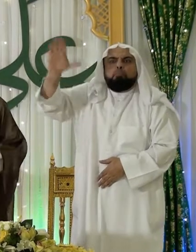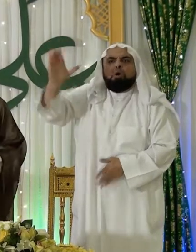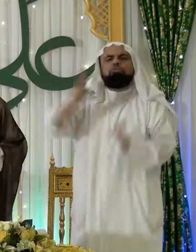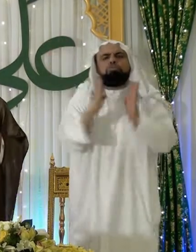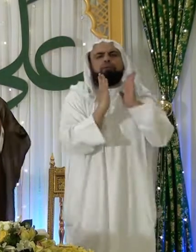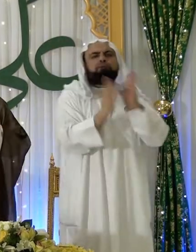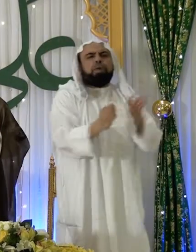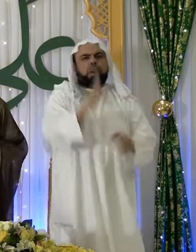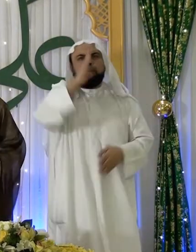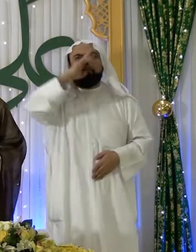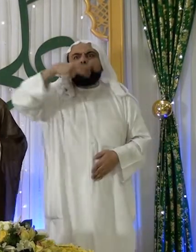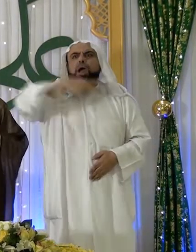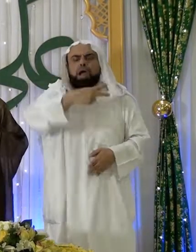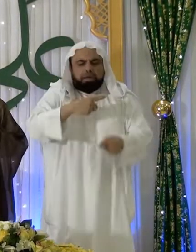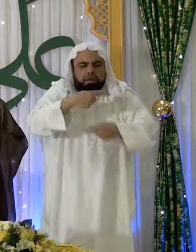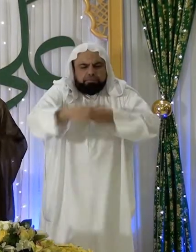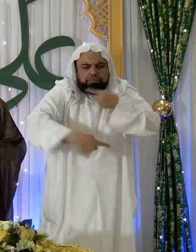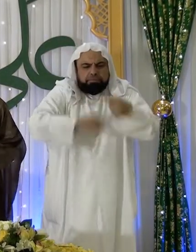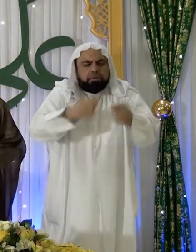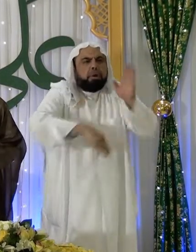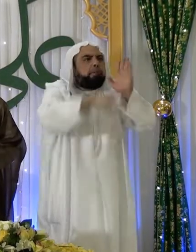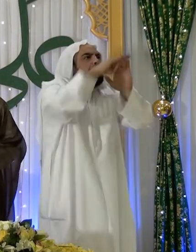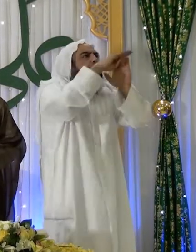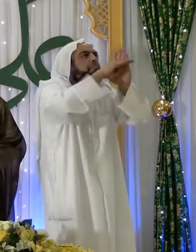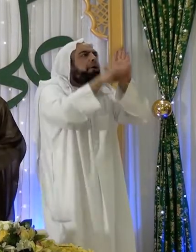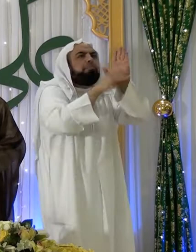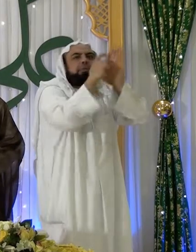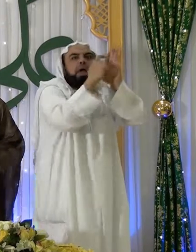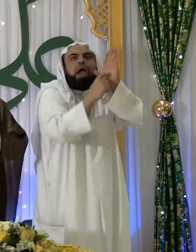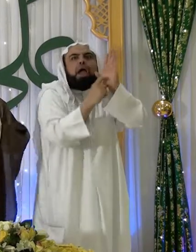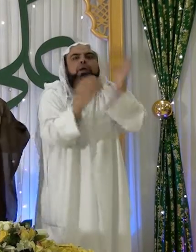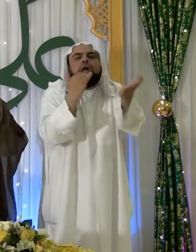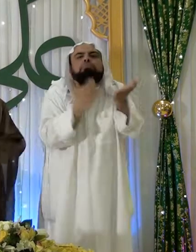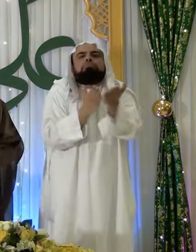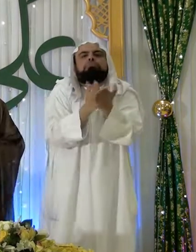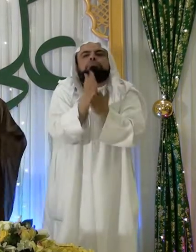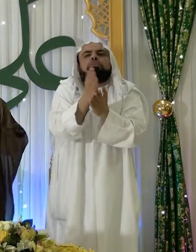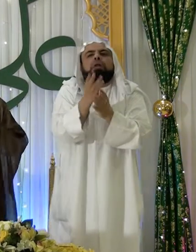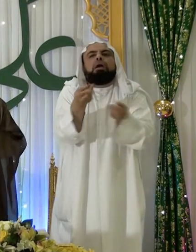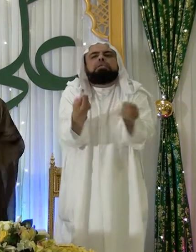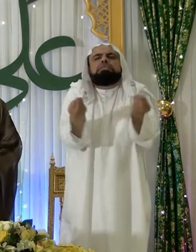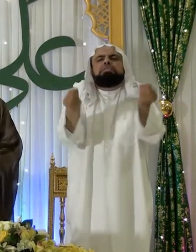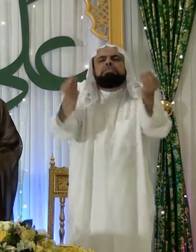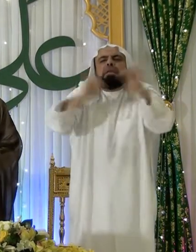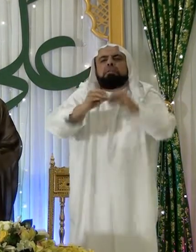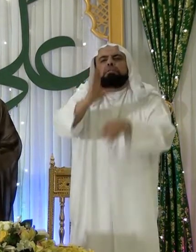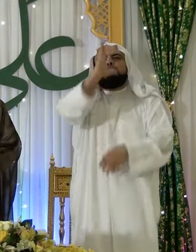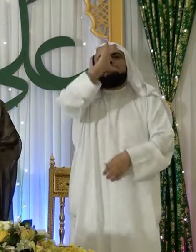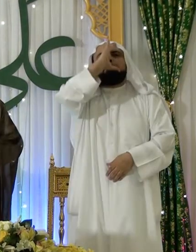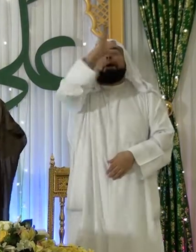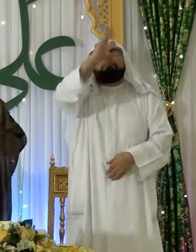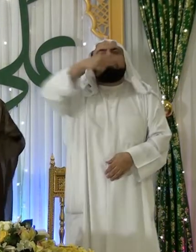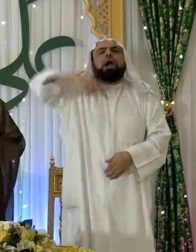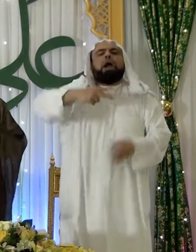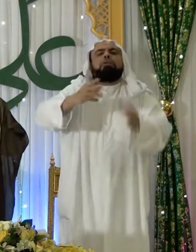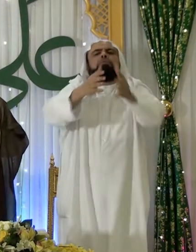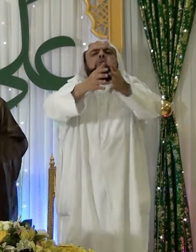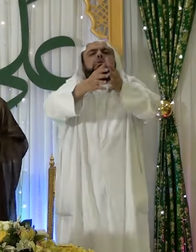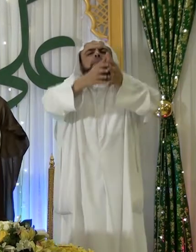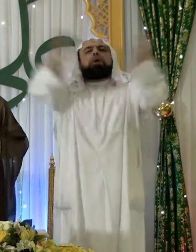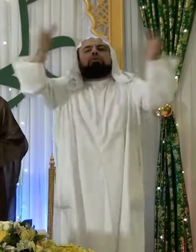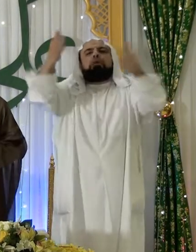مطبقا تطبيقا واقعيا لأعظم نموذج